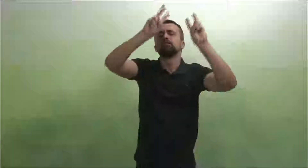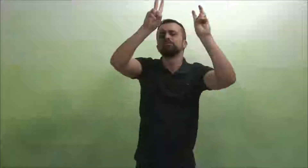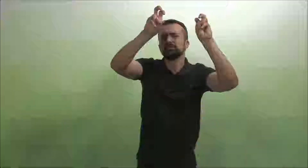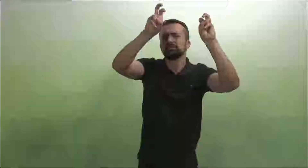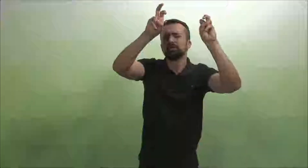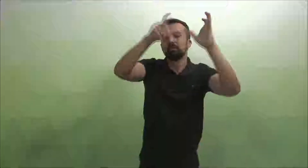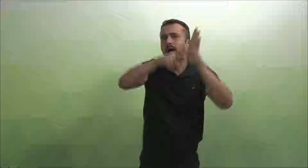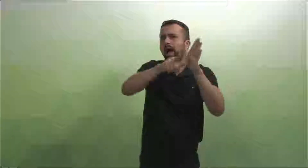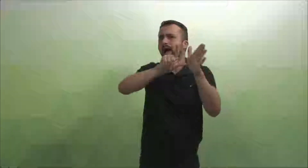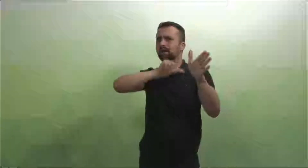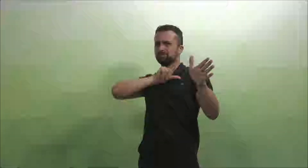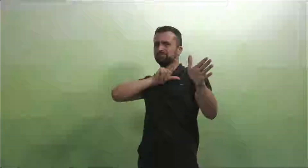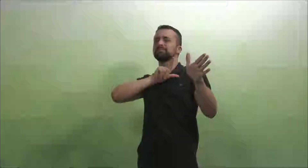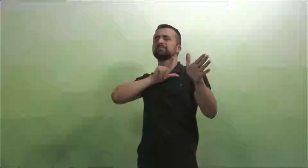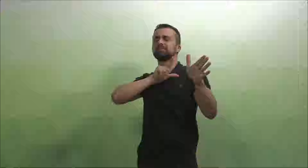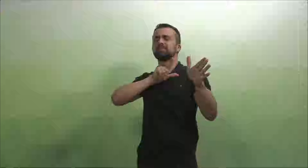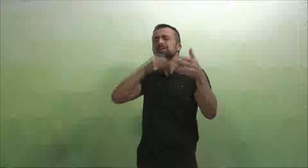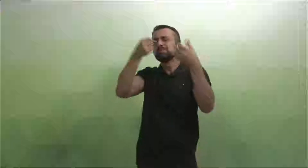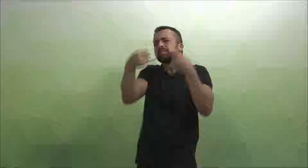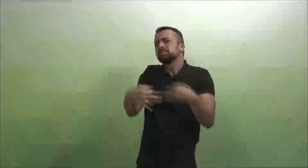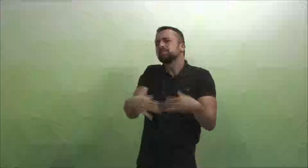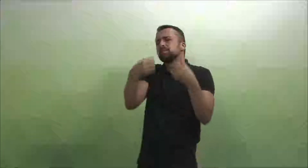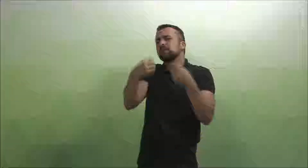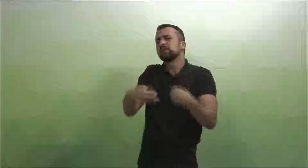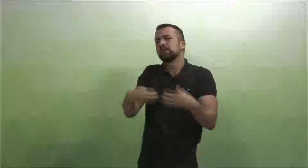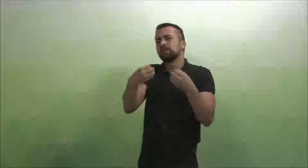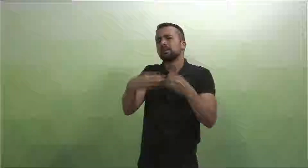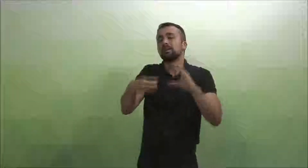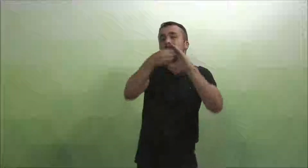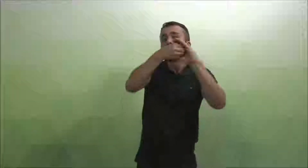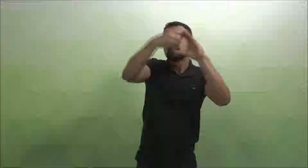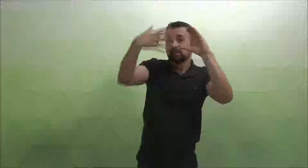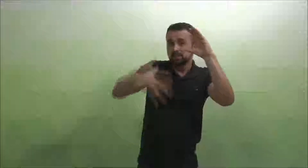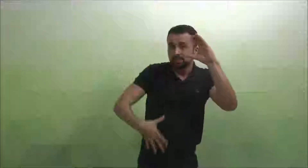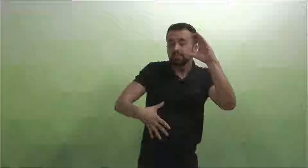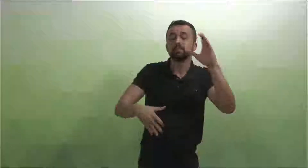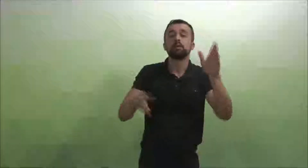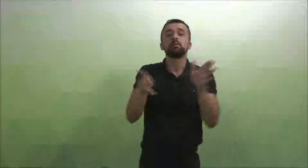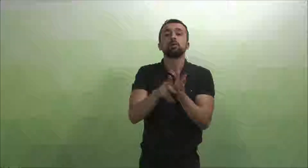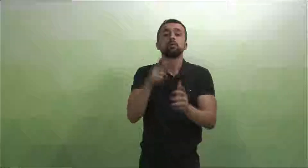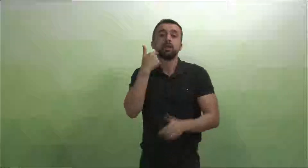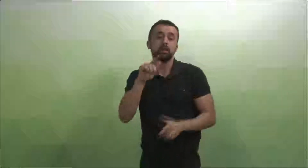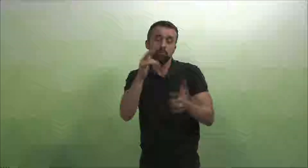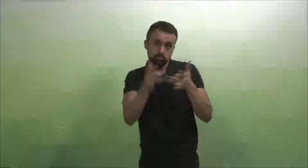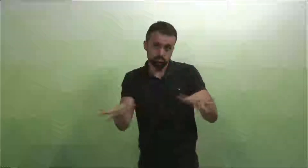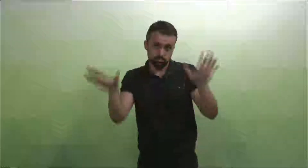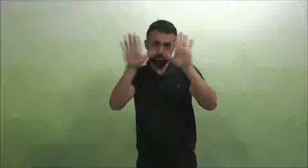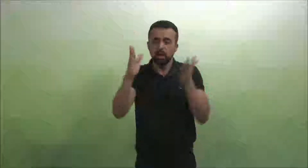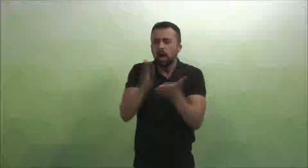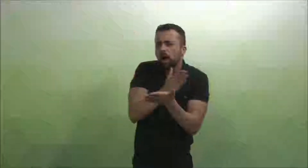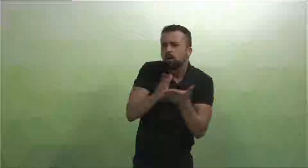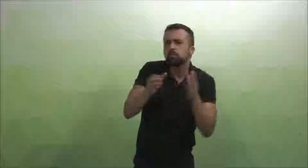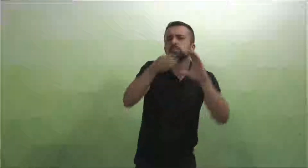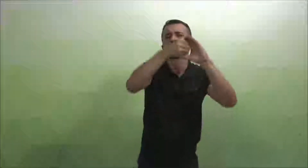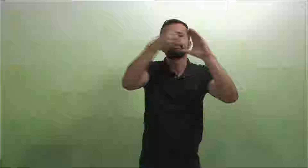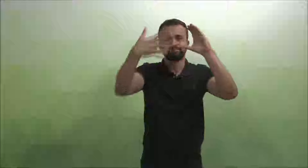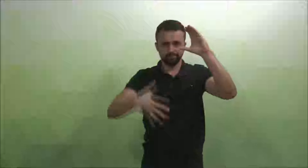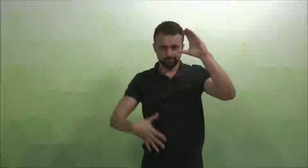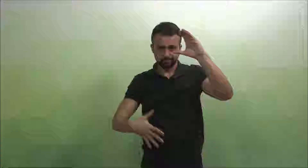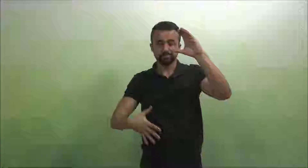Como forma de introdução ao tema desta videoaula, vamos falar um pouco sobre as características das línguas